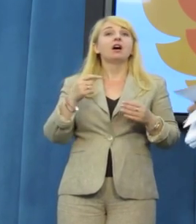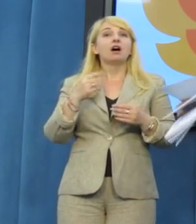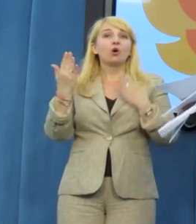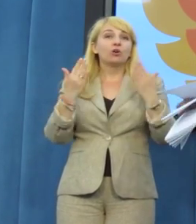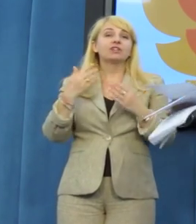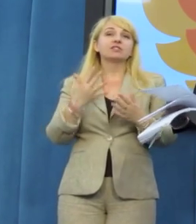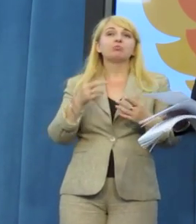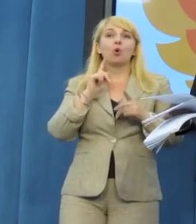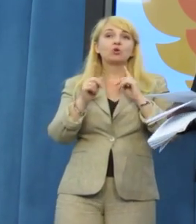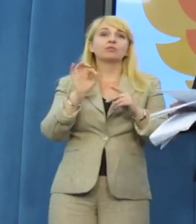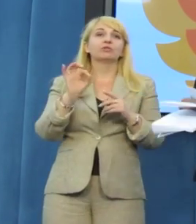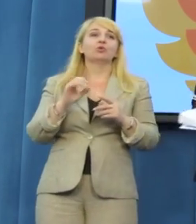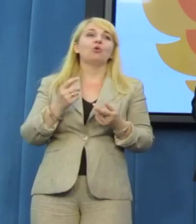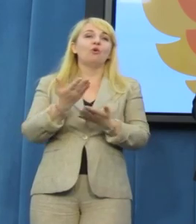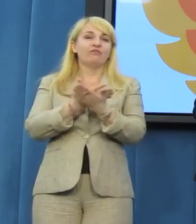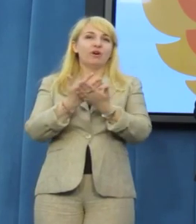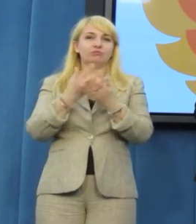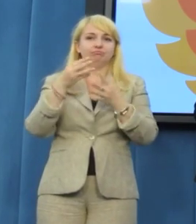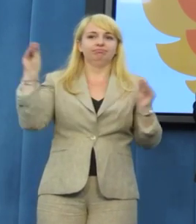nie ma co ukrywać, wielkiego przekrętu